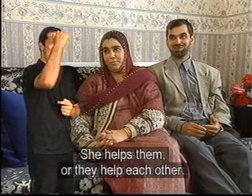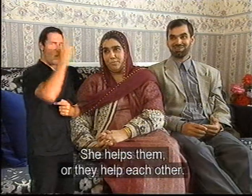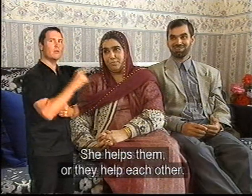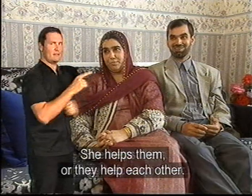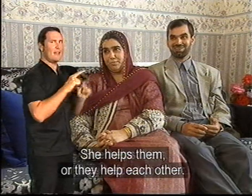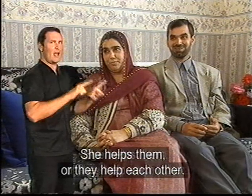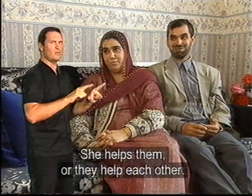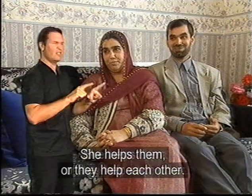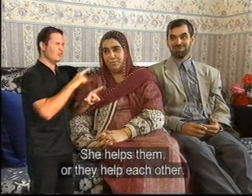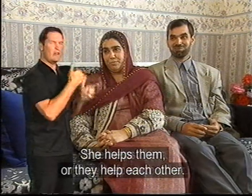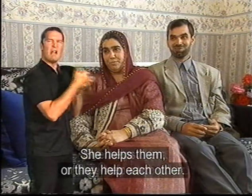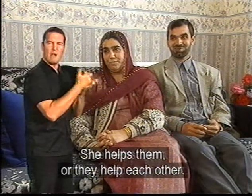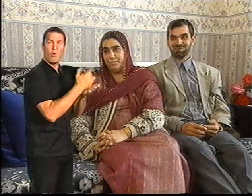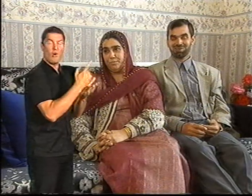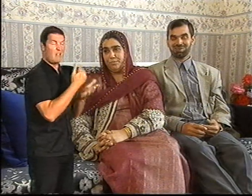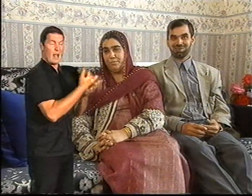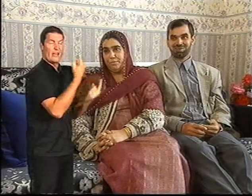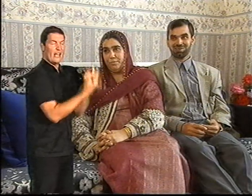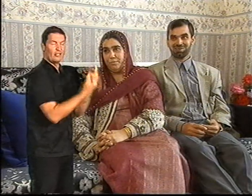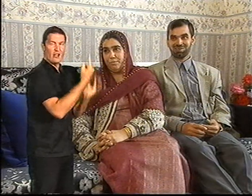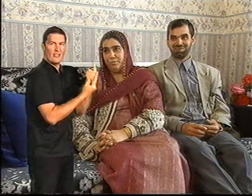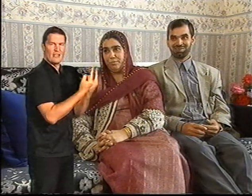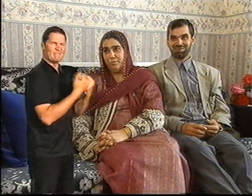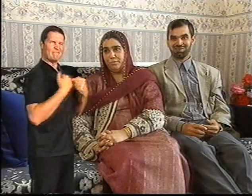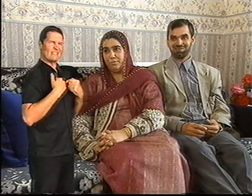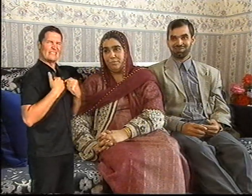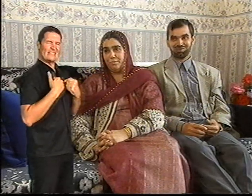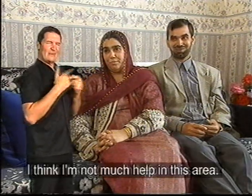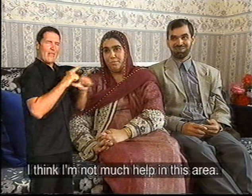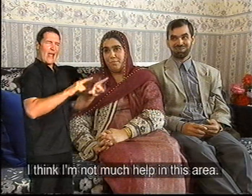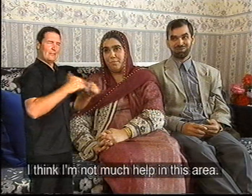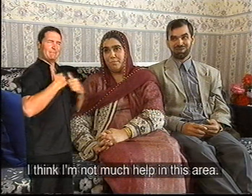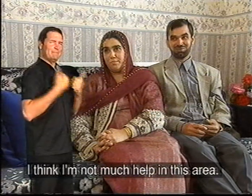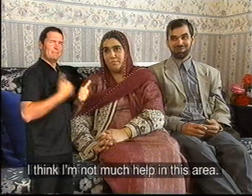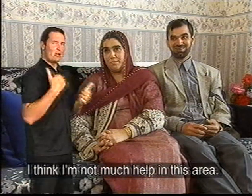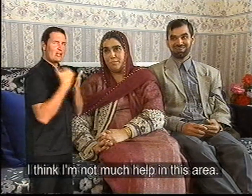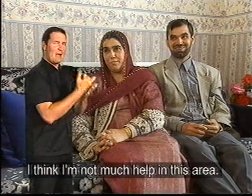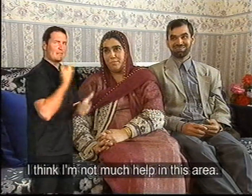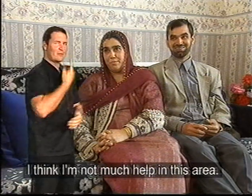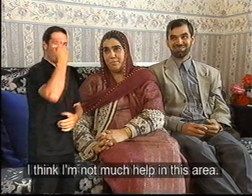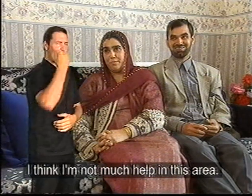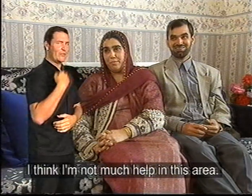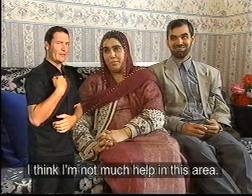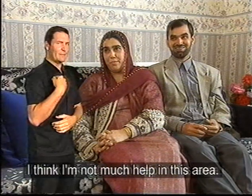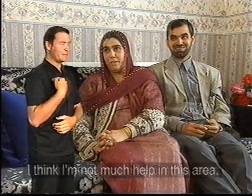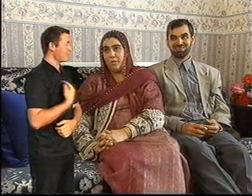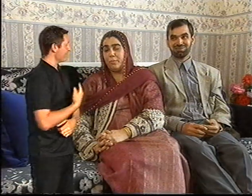ਜਾਂਦੇ ਬੱਚੇ ਅਤੇ ਬਾਕੀ ਜਿਹੜਾ ਮੈਂ ਹੈਲਪ ਕਰ ਘੱਟ ਹੀ ਕਰ ਸਕਦਾ